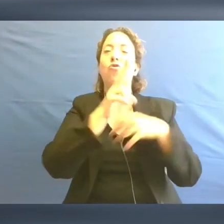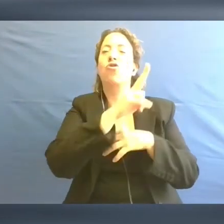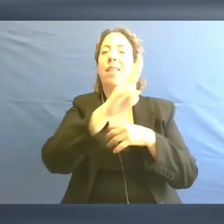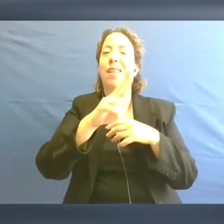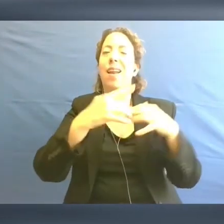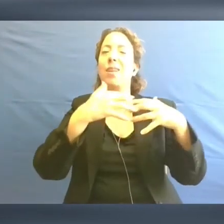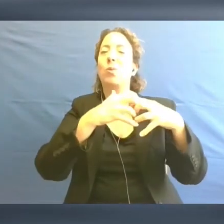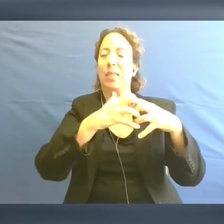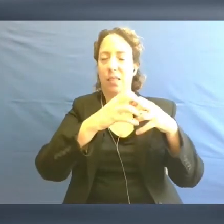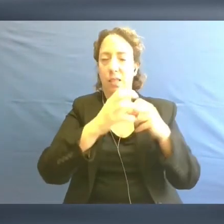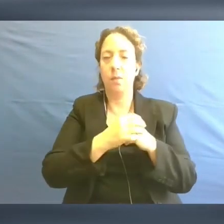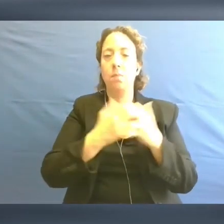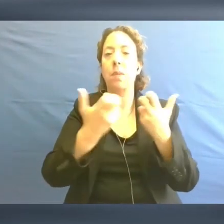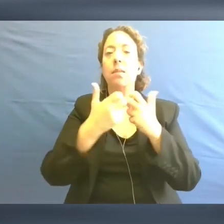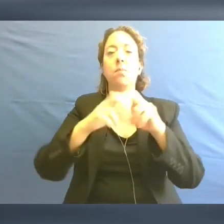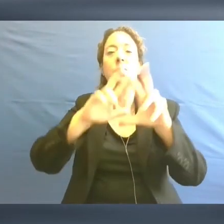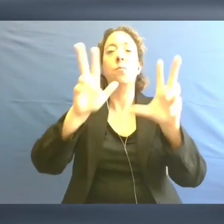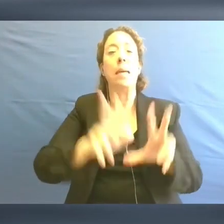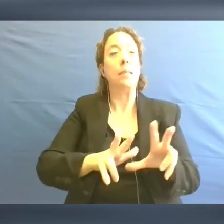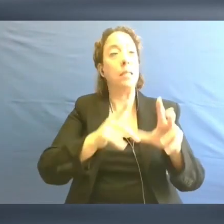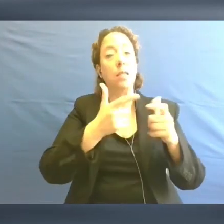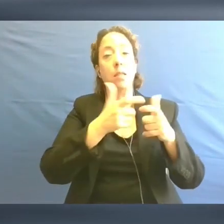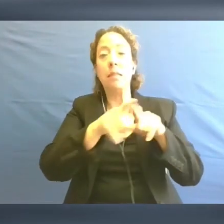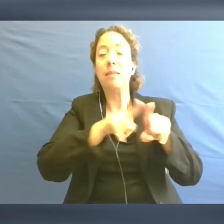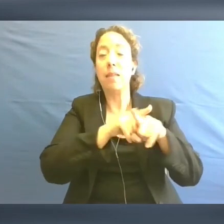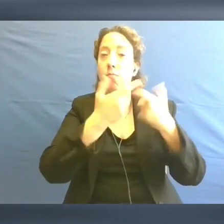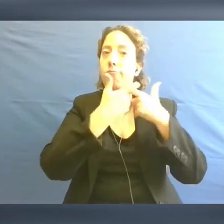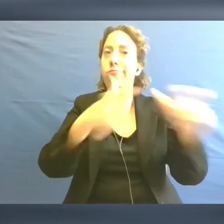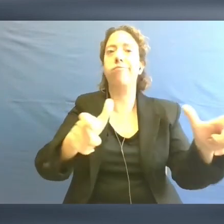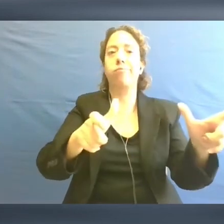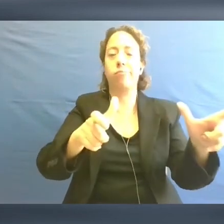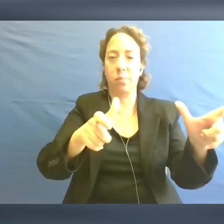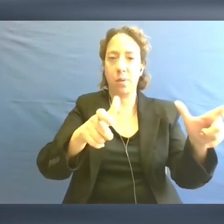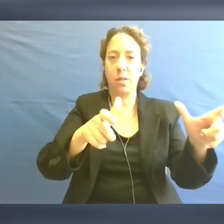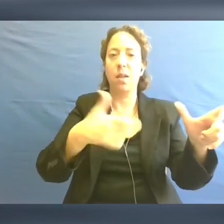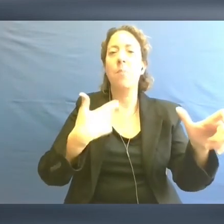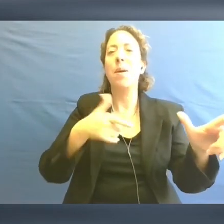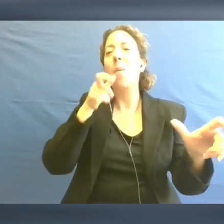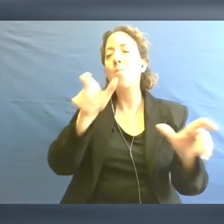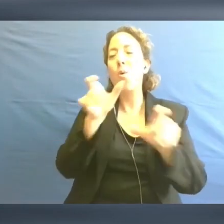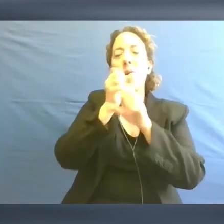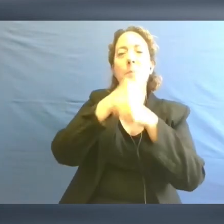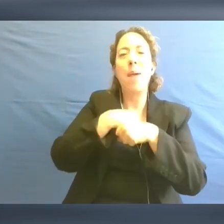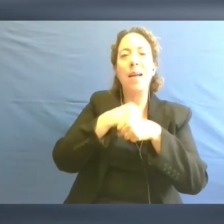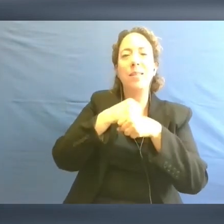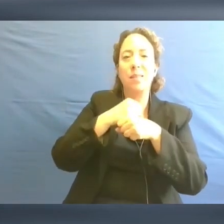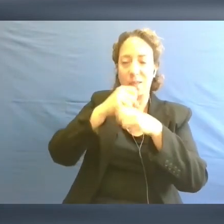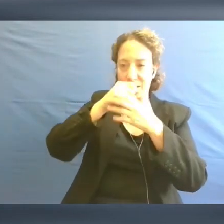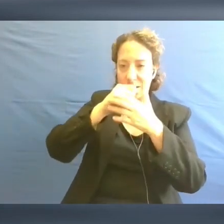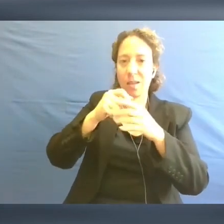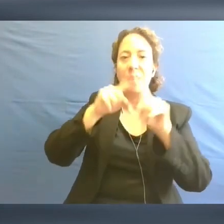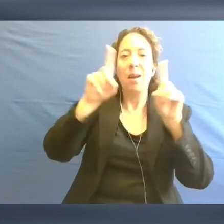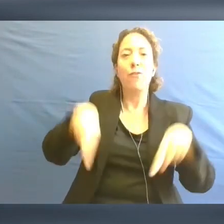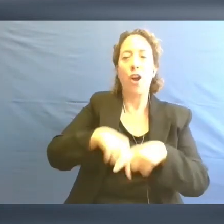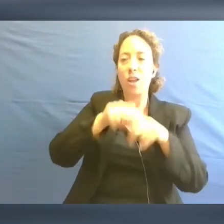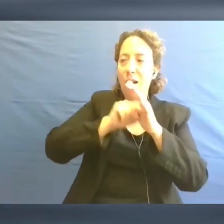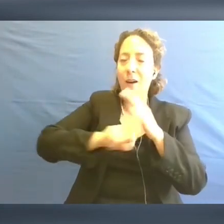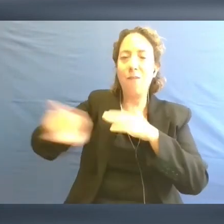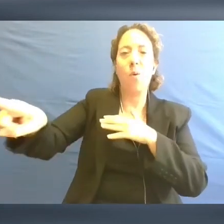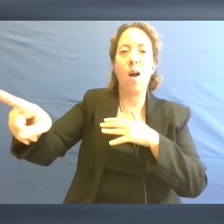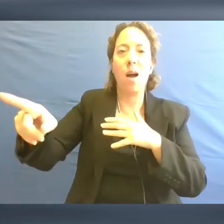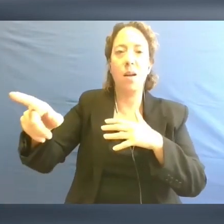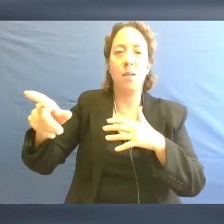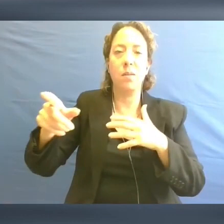rendez un système informatique accessible, mais que vous envoyez le mot de passe de l'utilisateur sur un document papier, il est